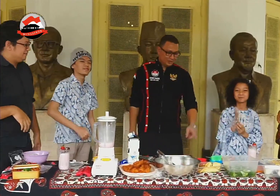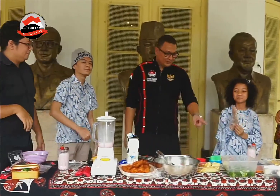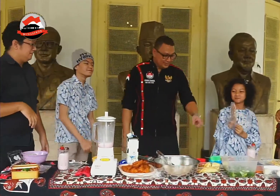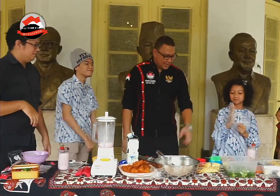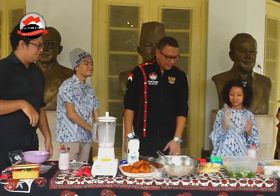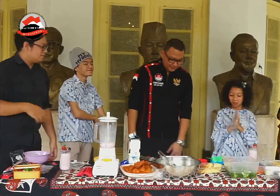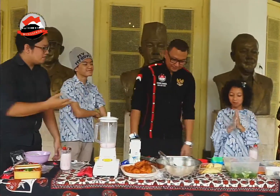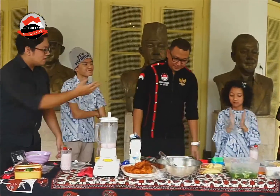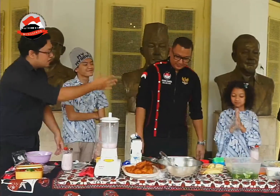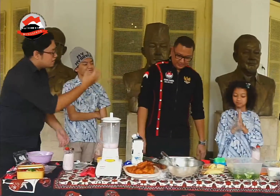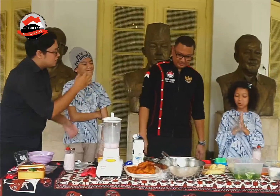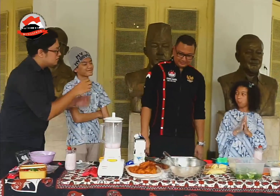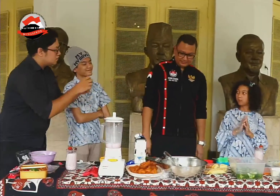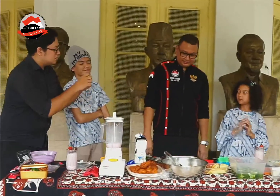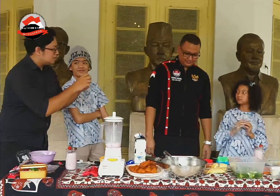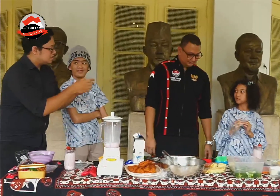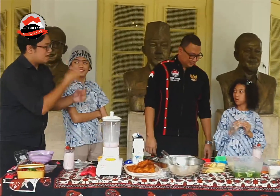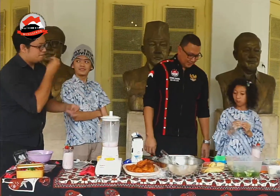Sosisnya,